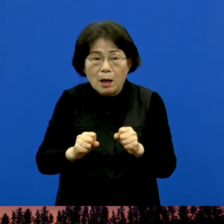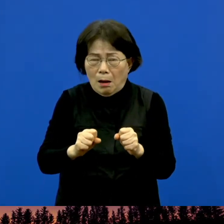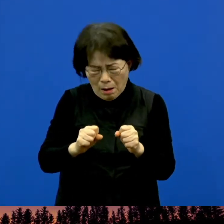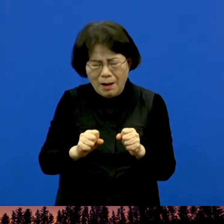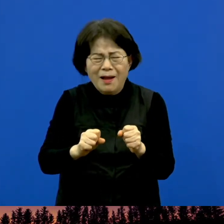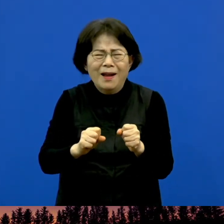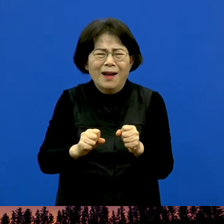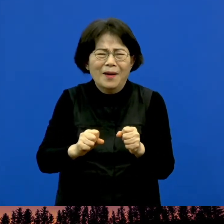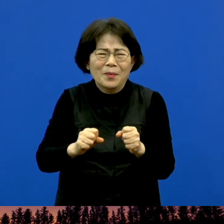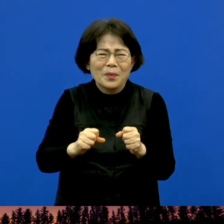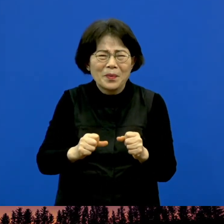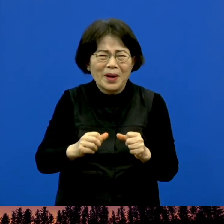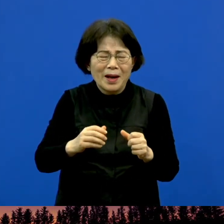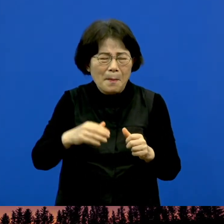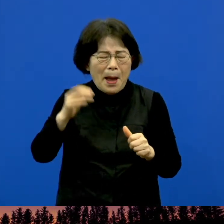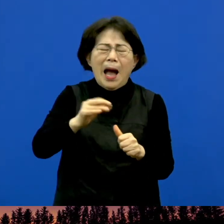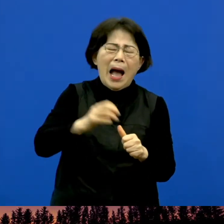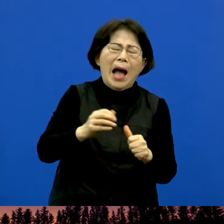그게?